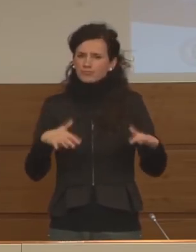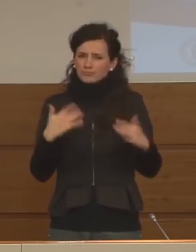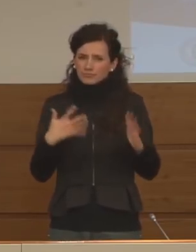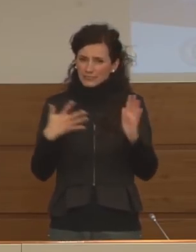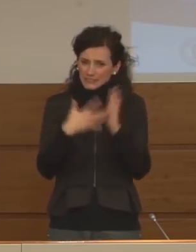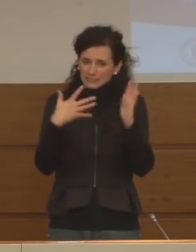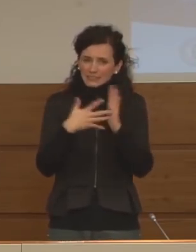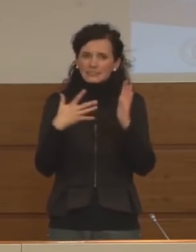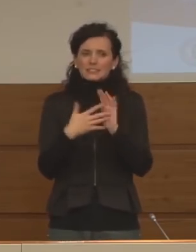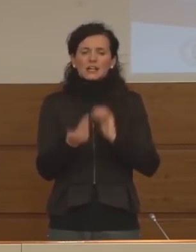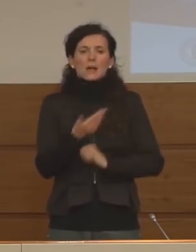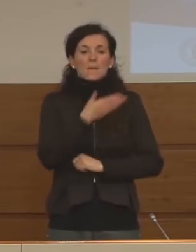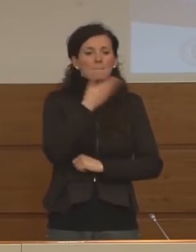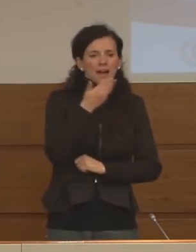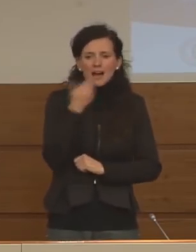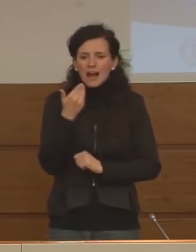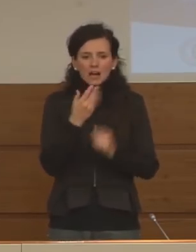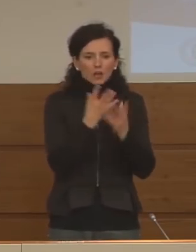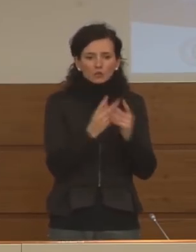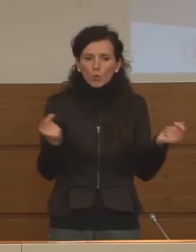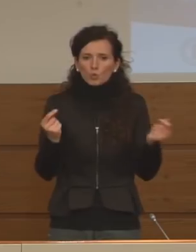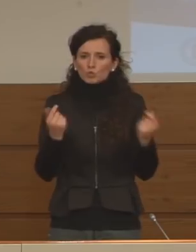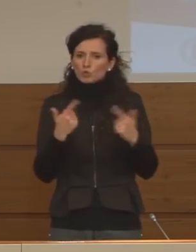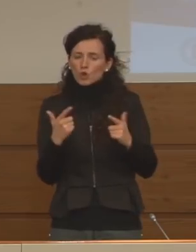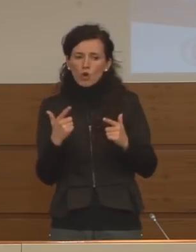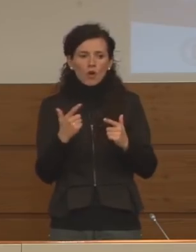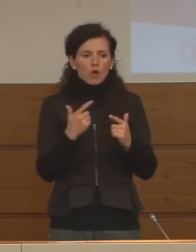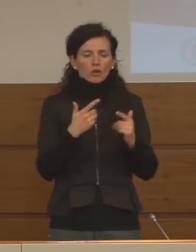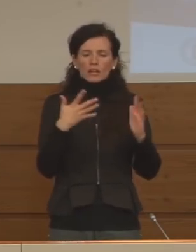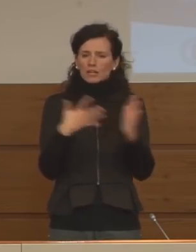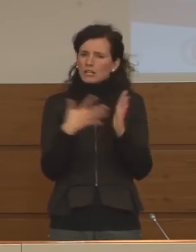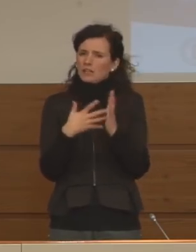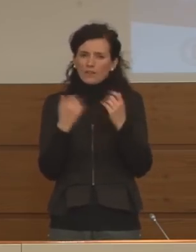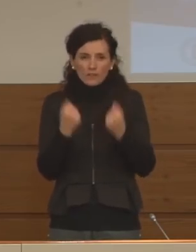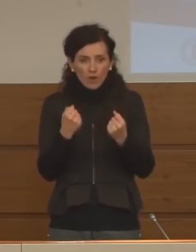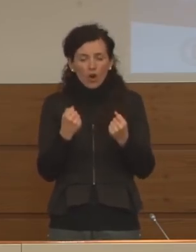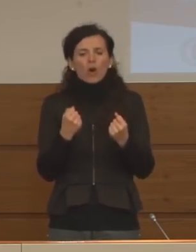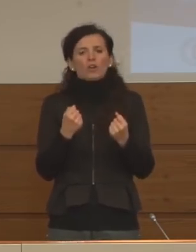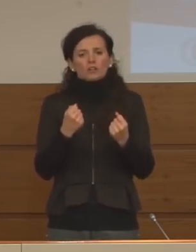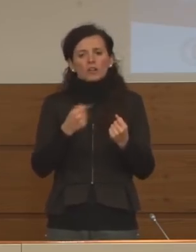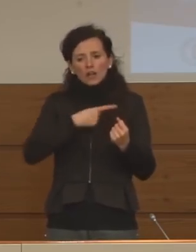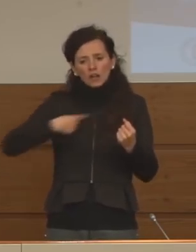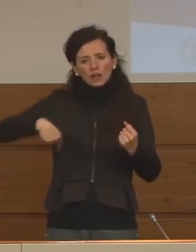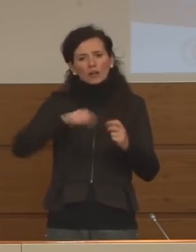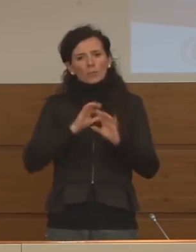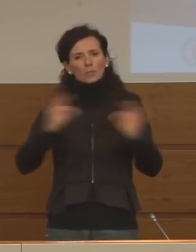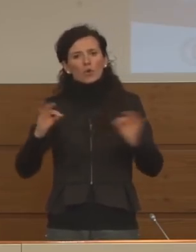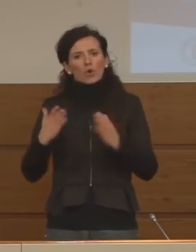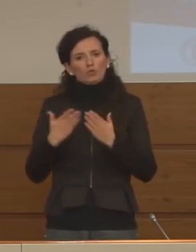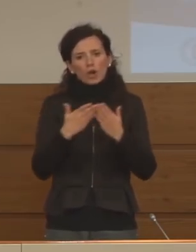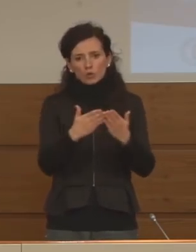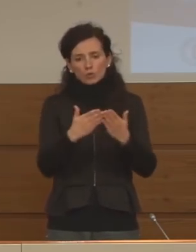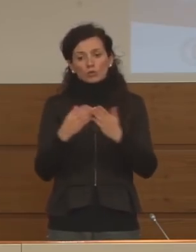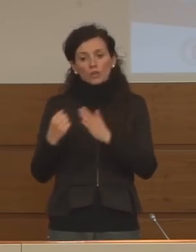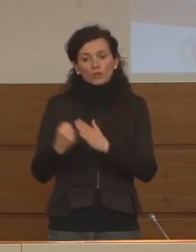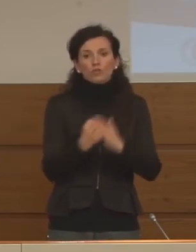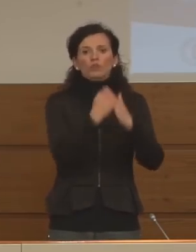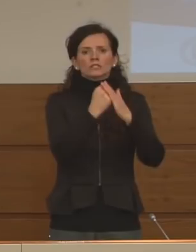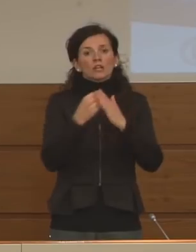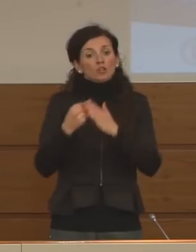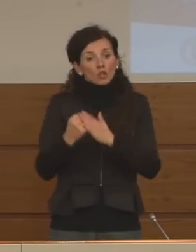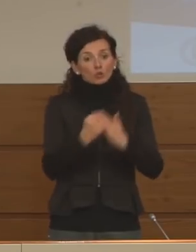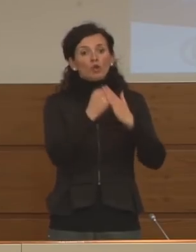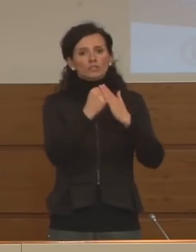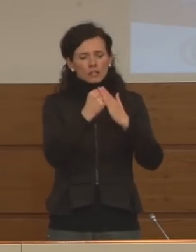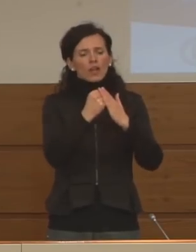carenza delle soluzioni va sostenuto e necessario dare loro un sostegno